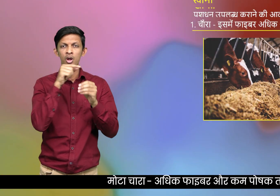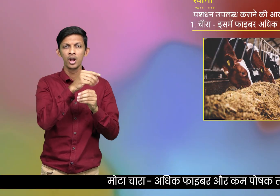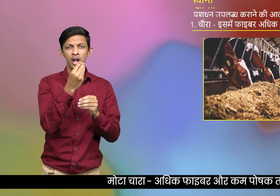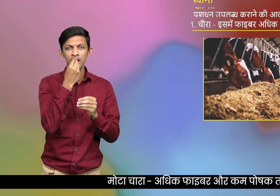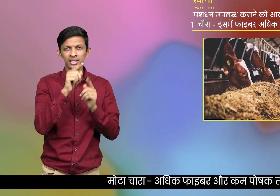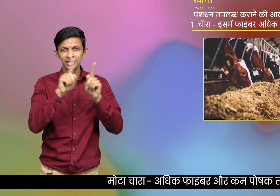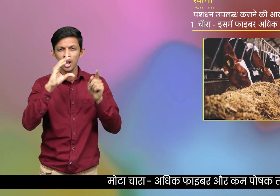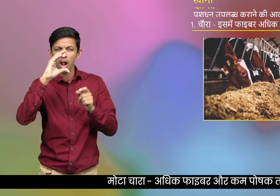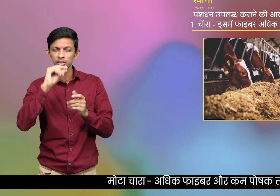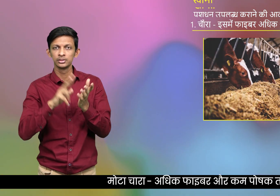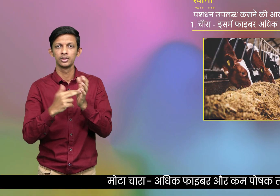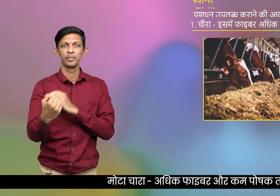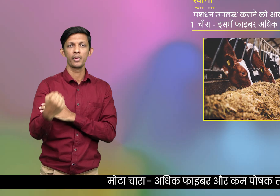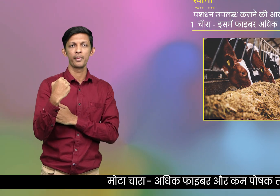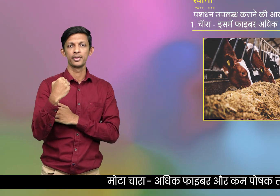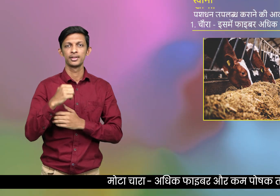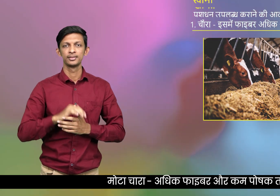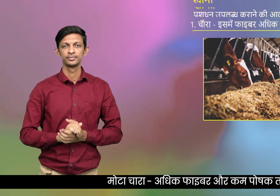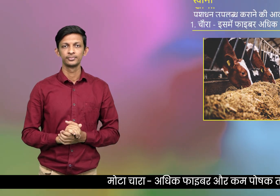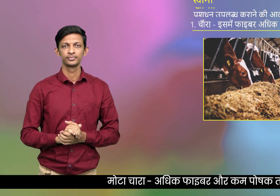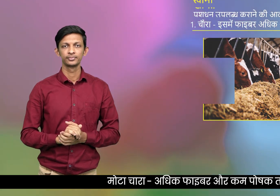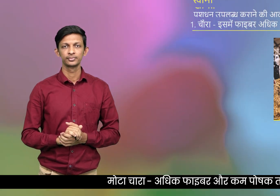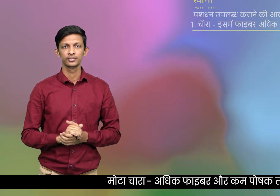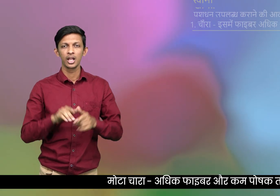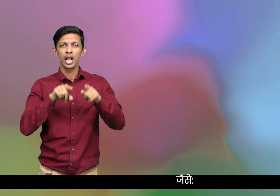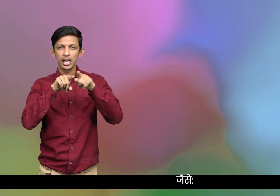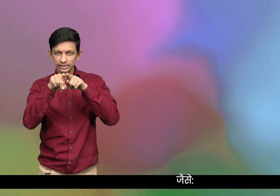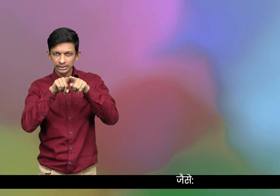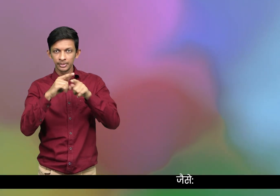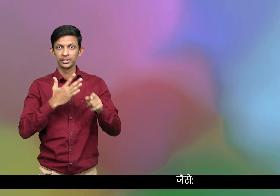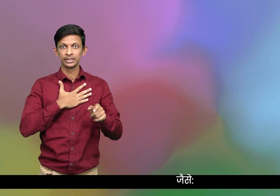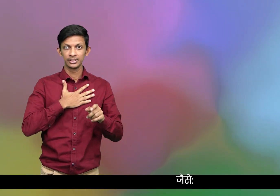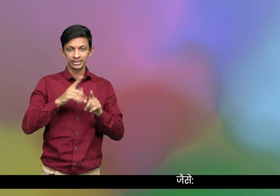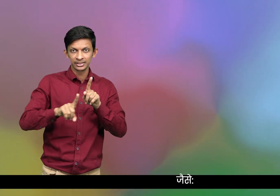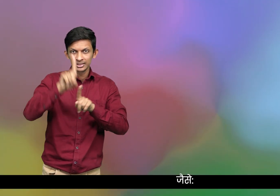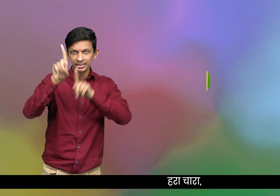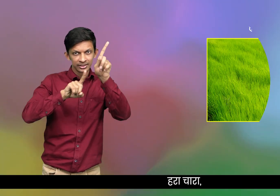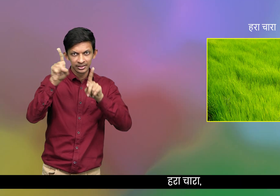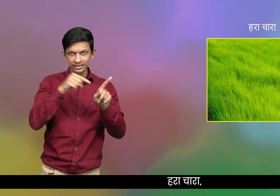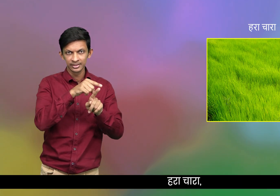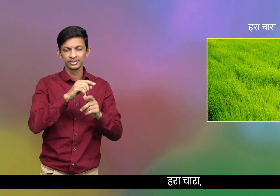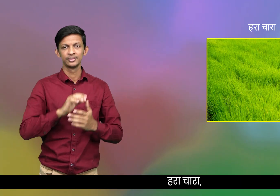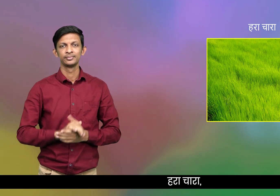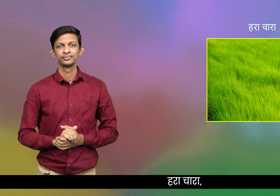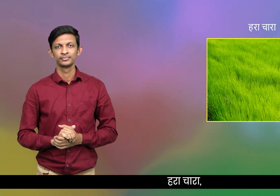अधिक फाइबर और कम पोषक तत्व, जैसे हरा चारा,